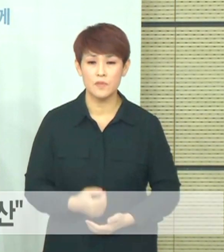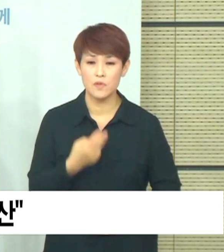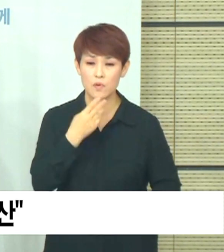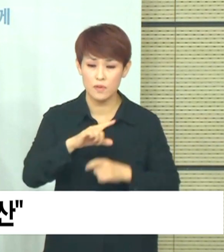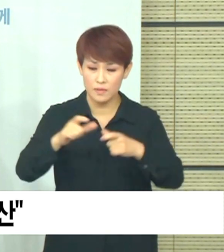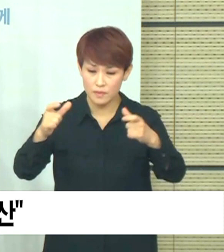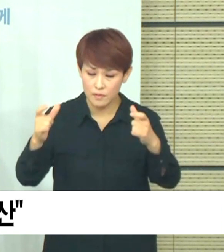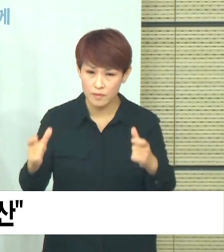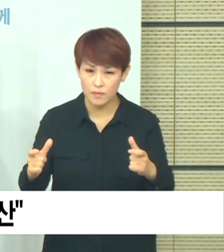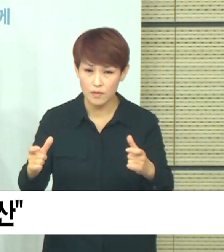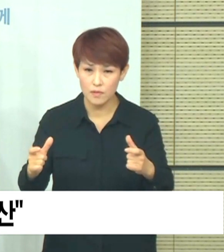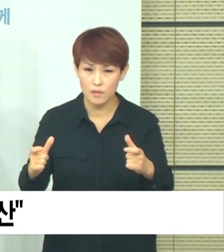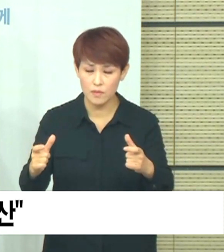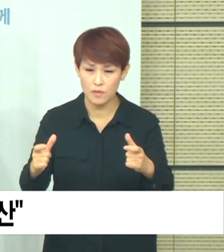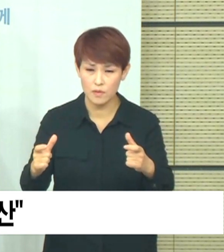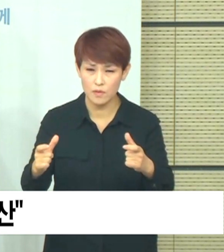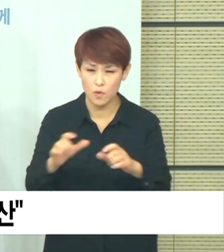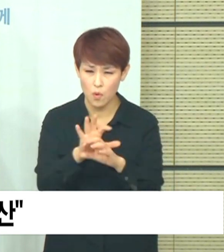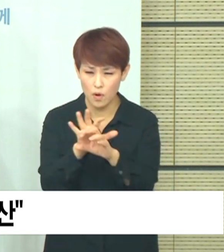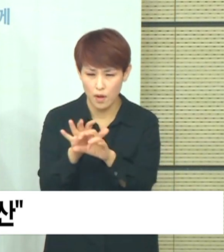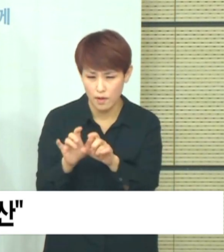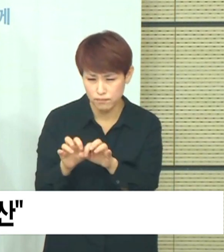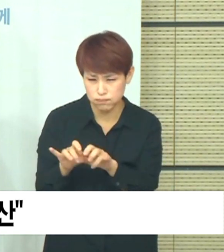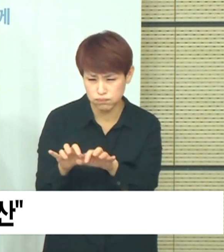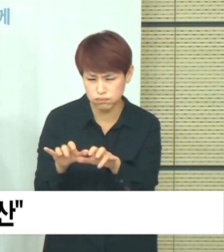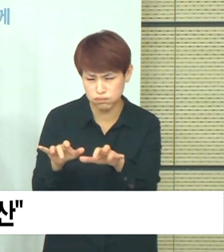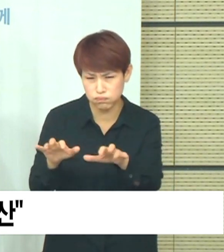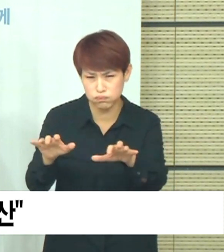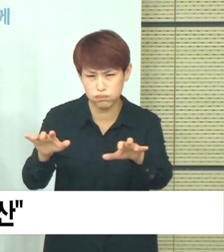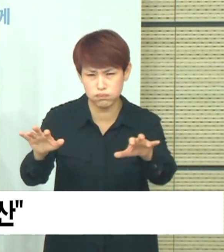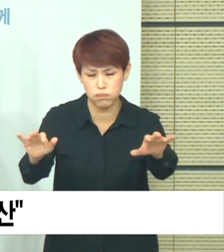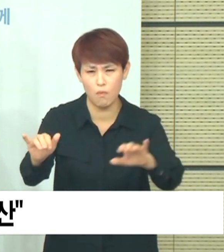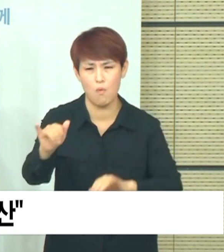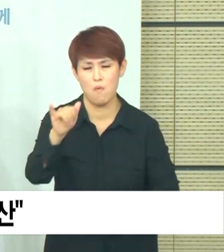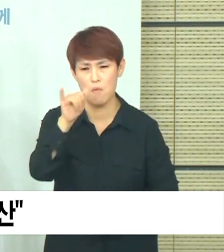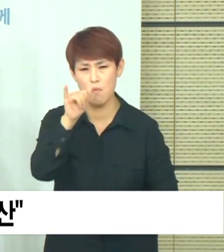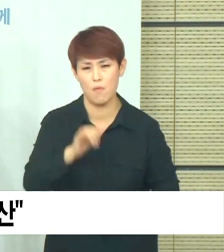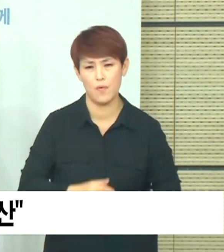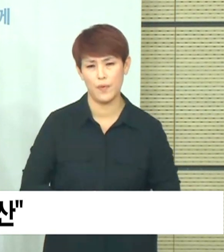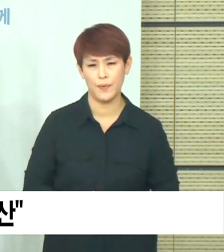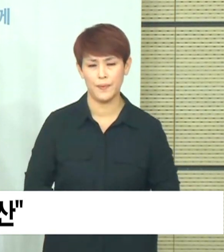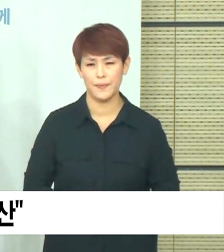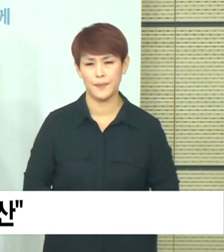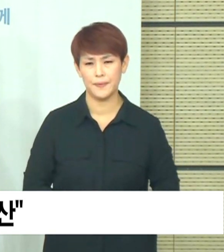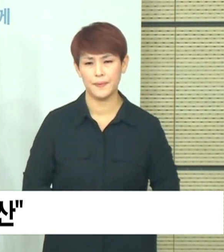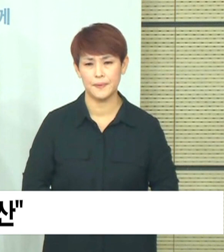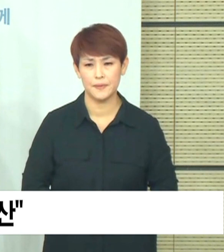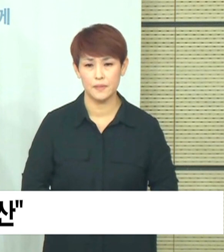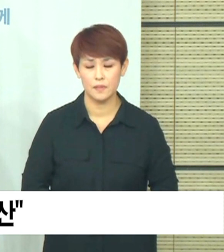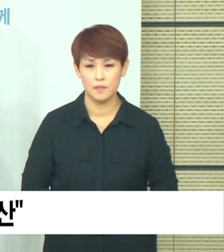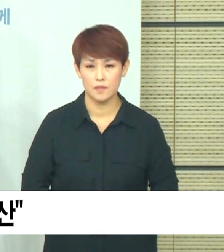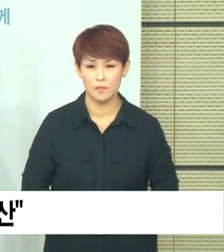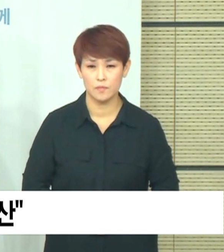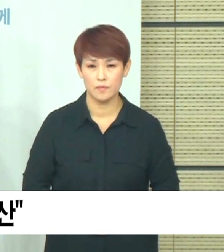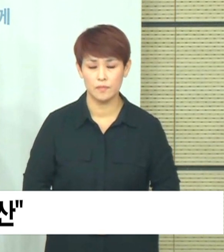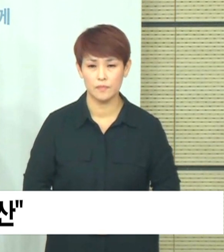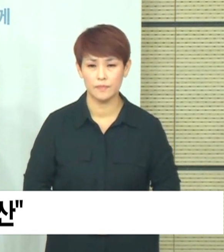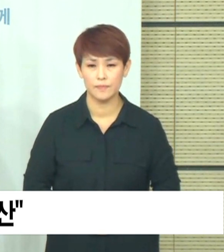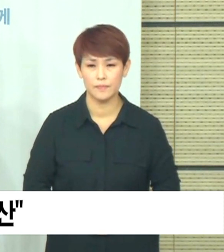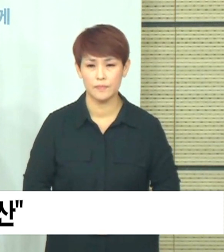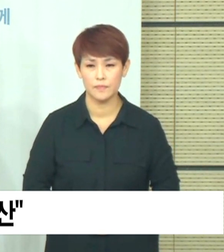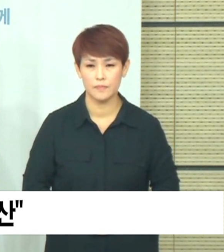수도권을 중심으로 코로나19의 지역사회 유행이 급속도로 확산되고 있습니다. 오늘 0시까지